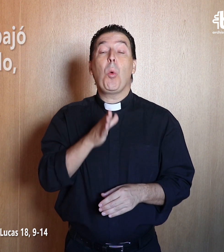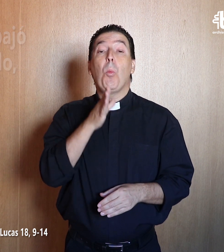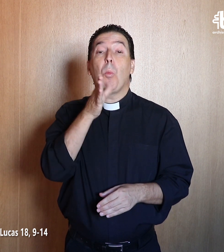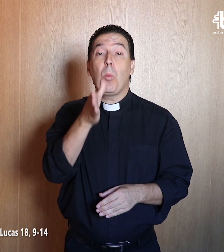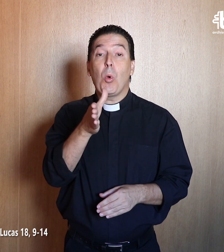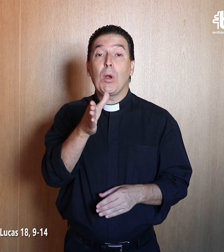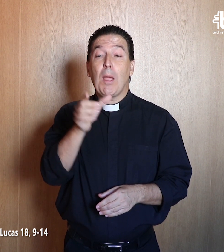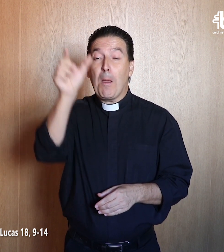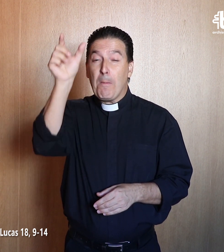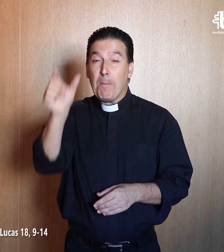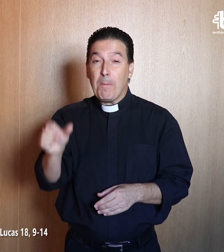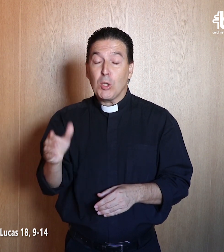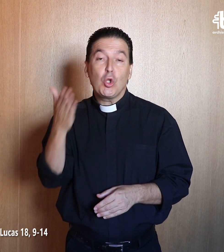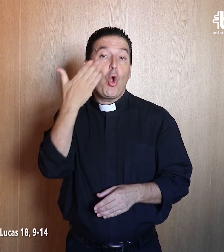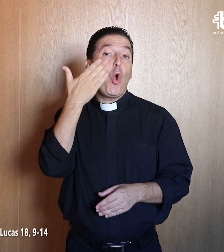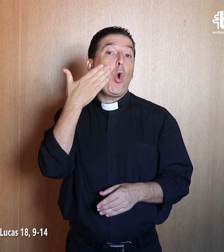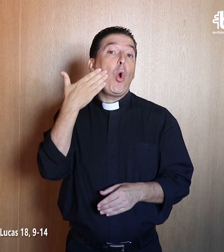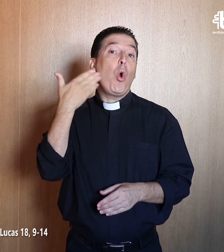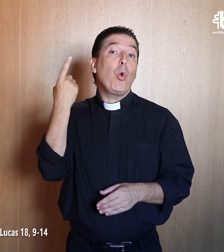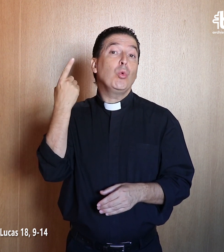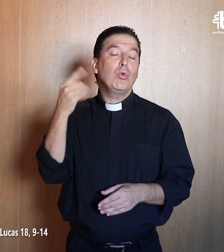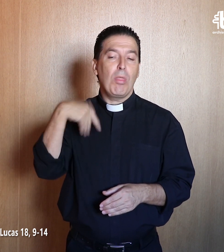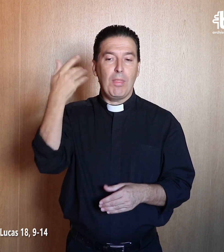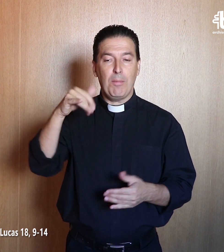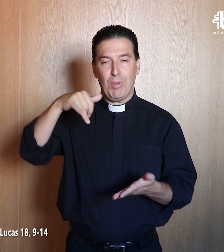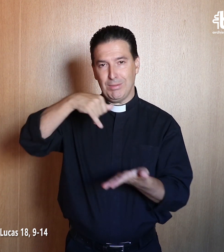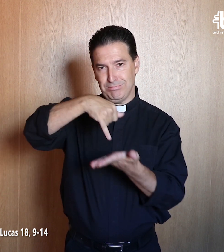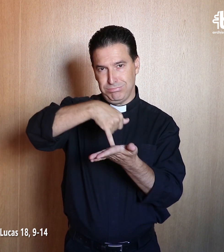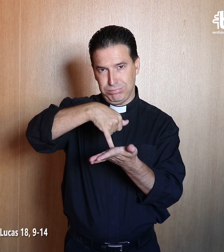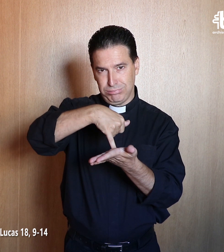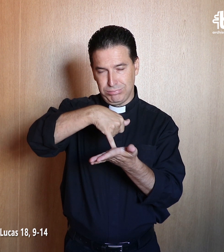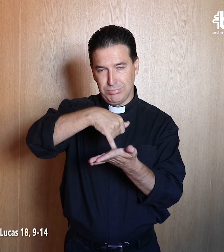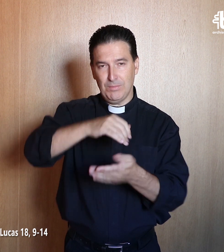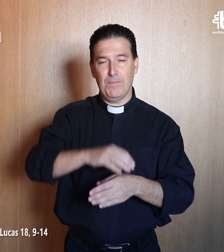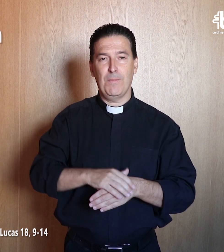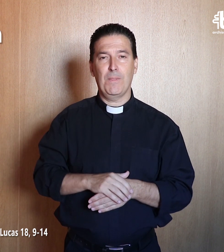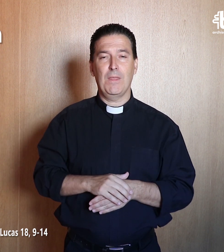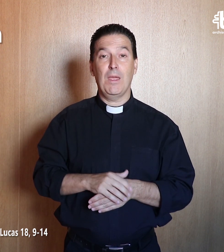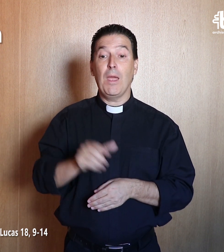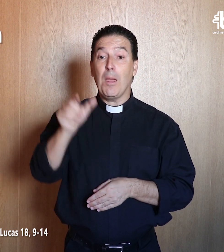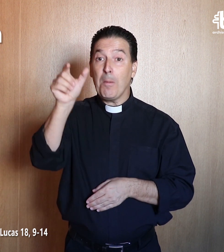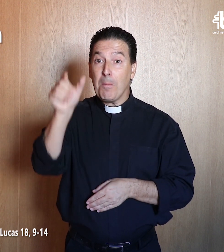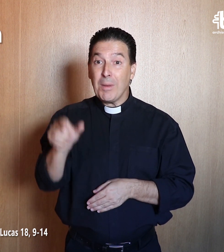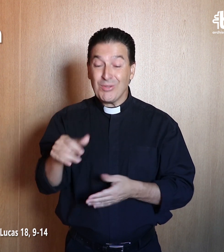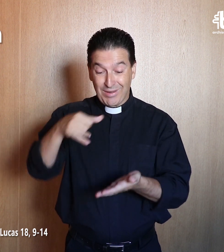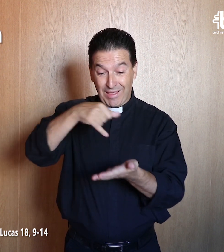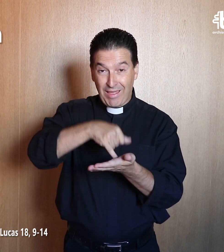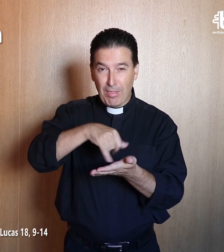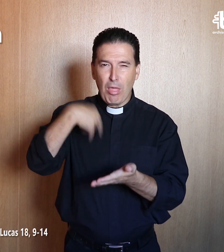Porque todo el que se enaltece será humillado, y el que se humilla será